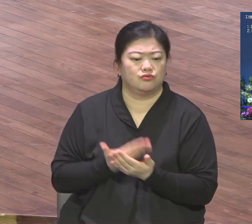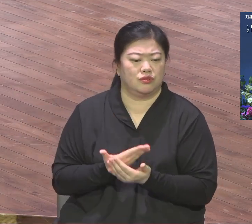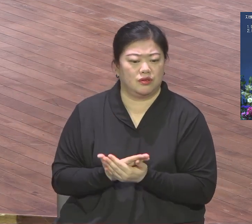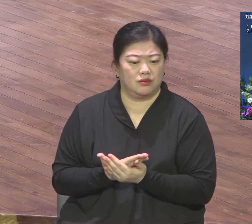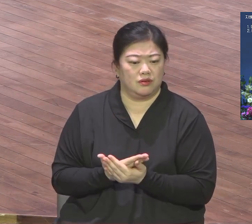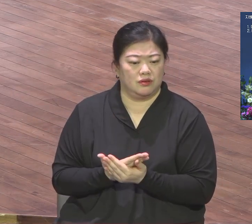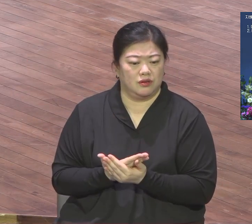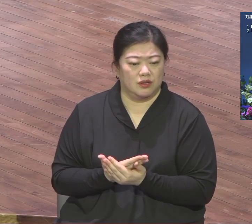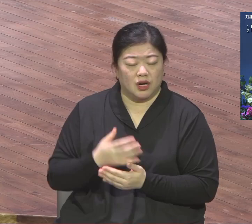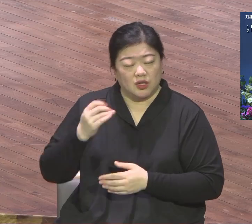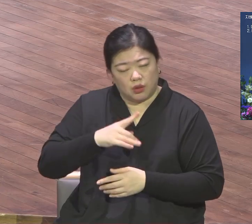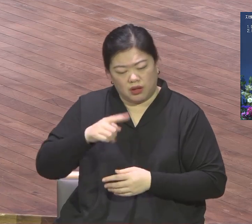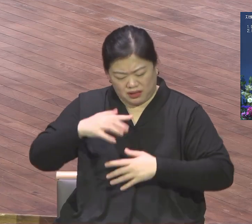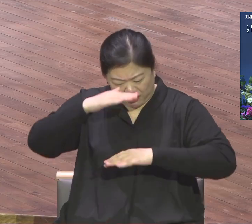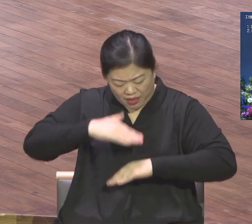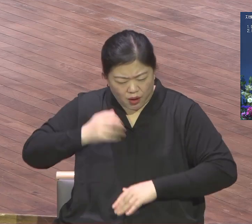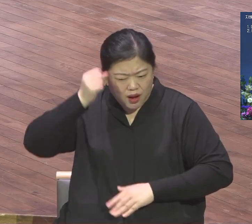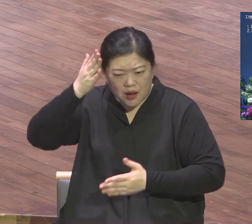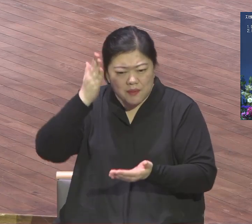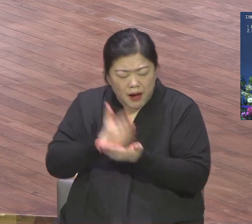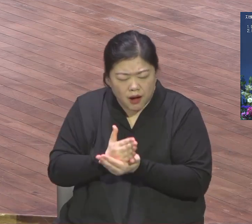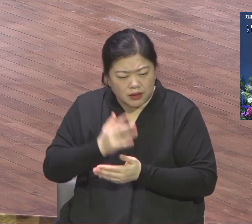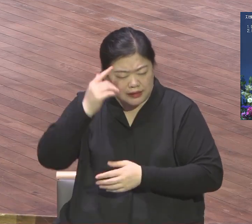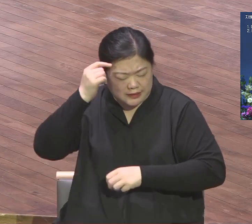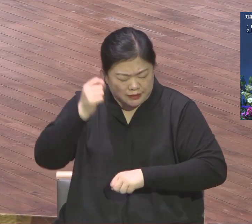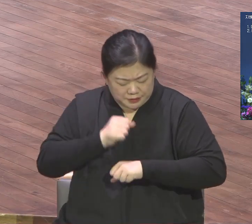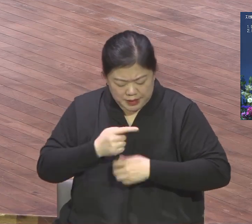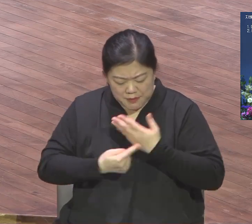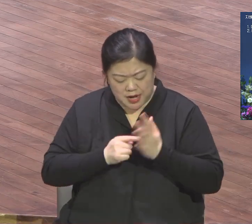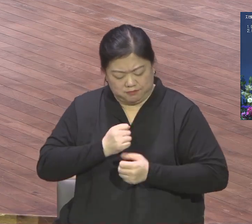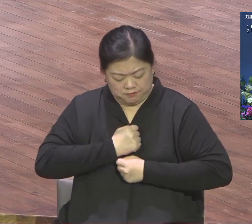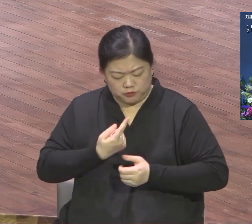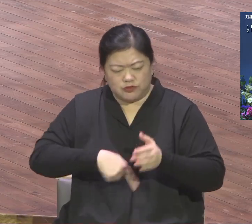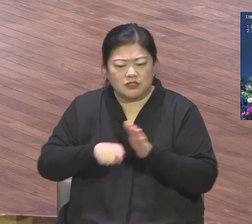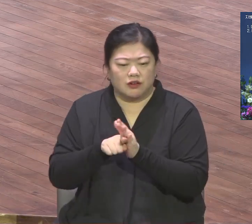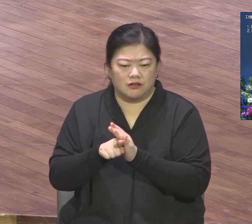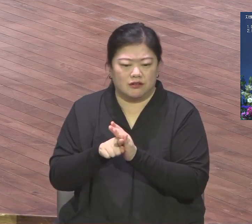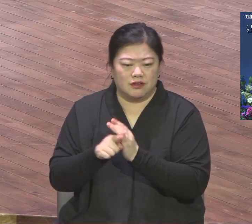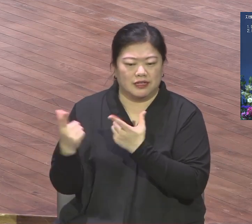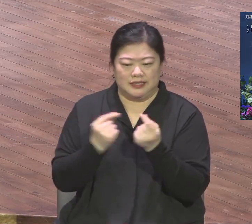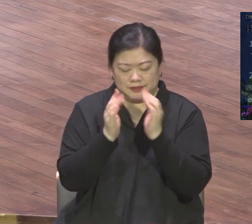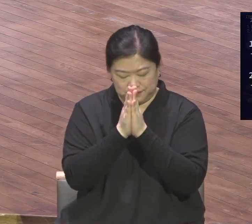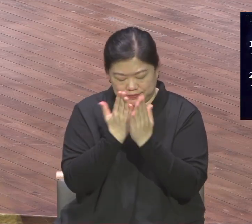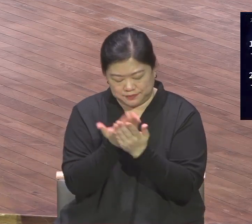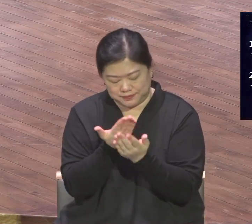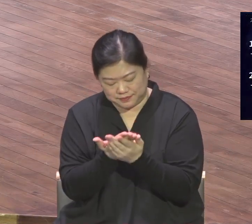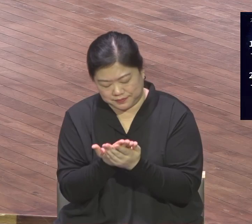나에게 주옵소서. 간절한 마음으로 주여 함에 기도하겠습니다. 주여